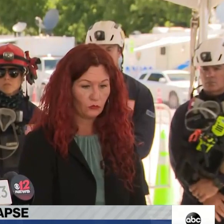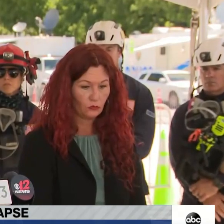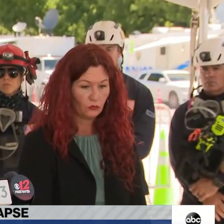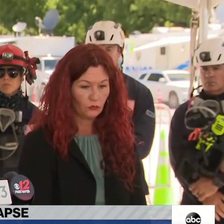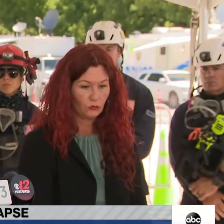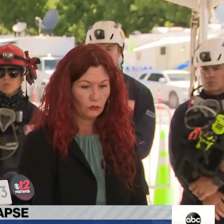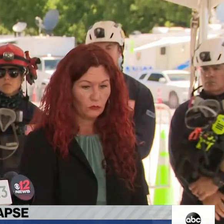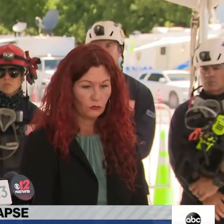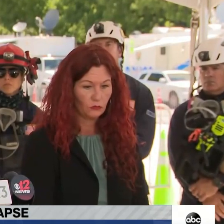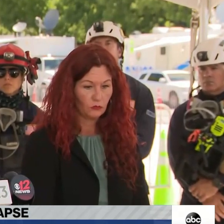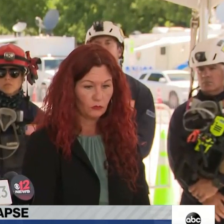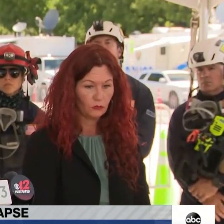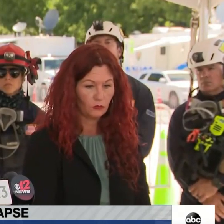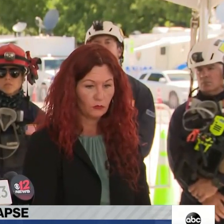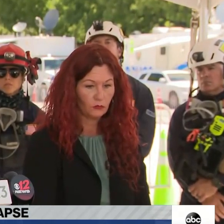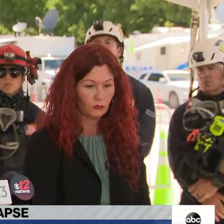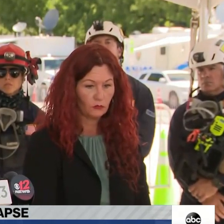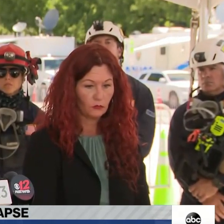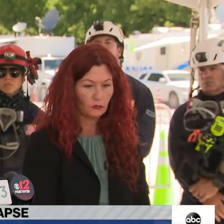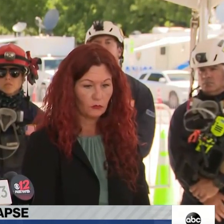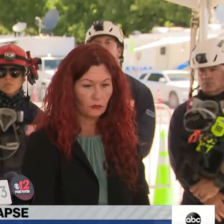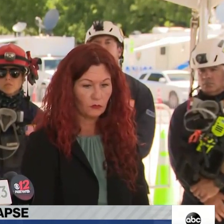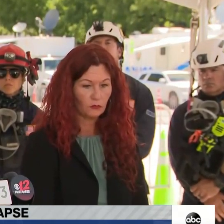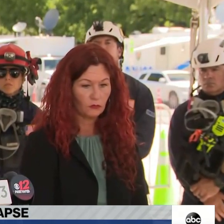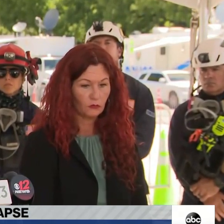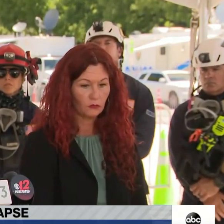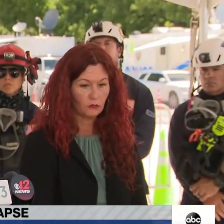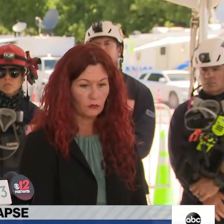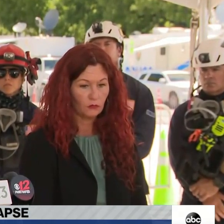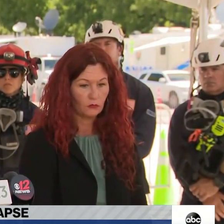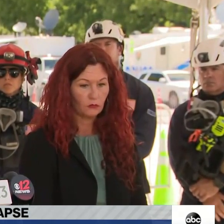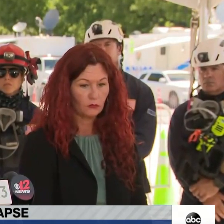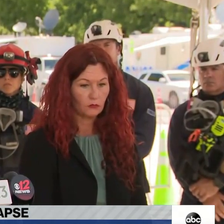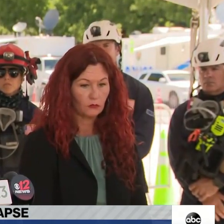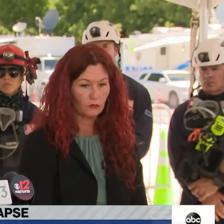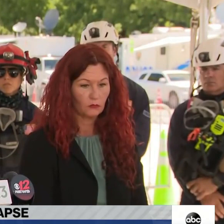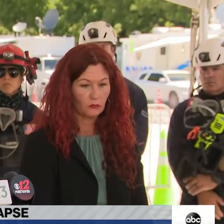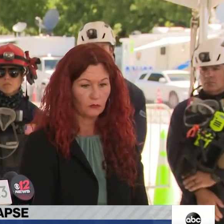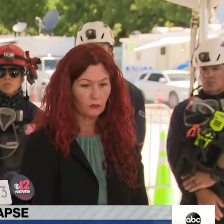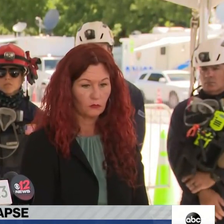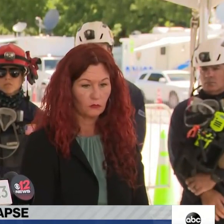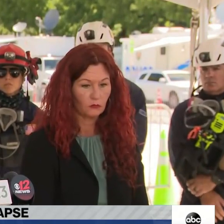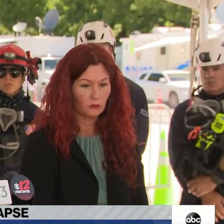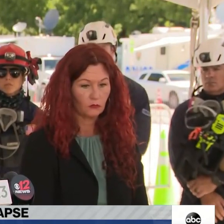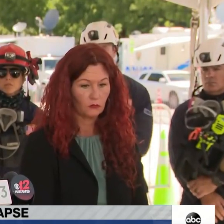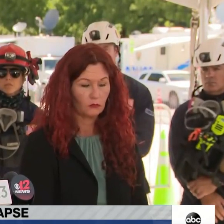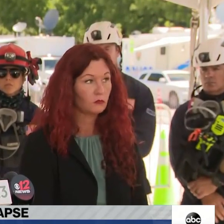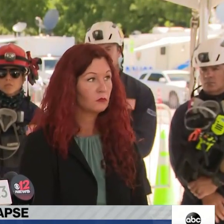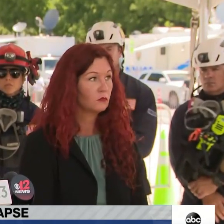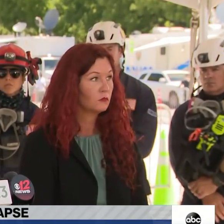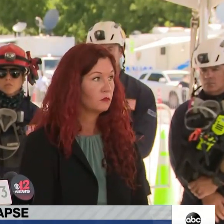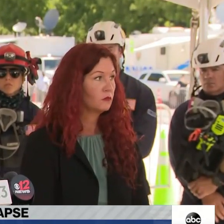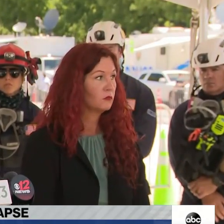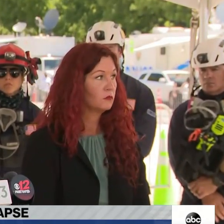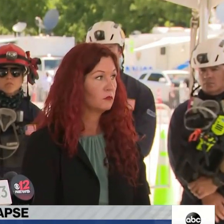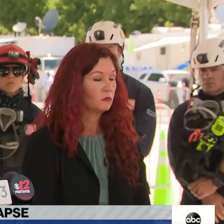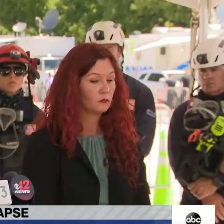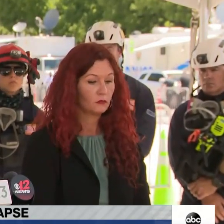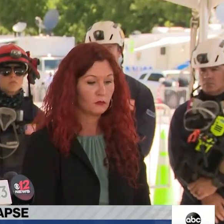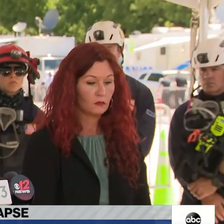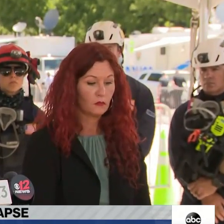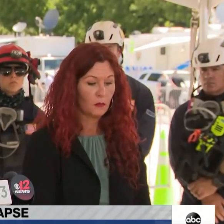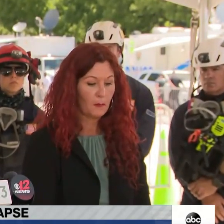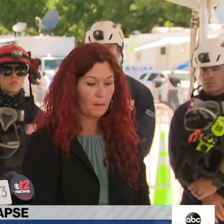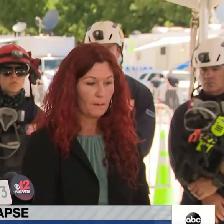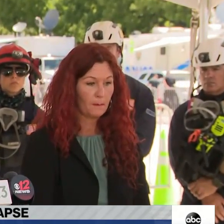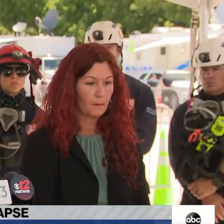pile précaution pour tout le monde qui dans Miami Dade. Faut que nous clair sous quelle direction que li pral prend,